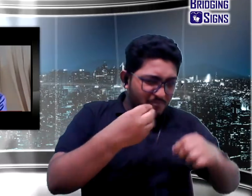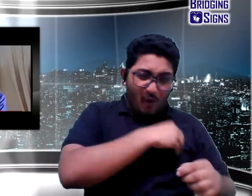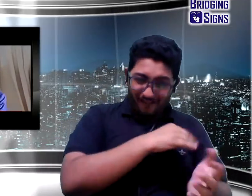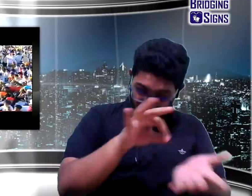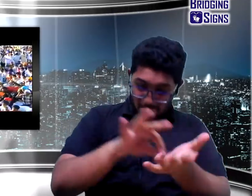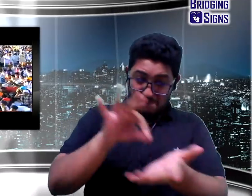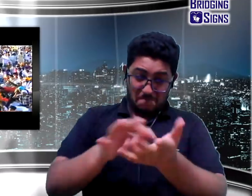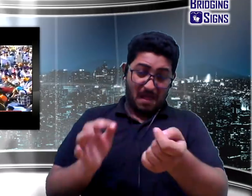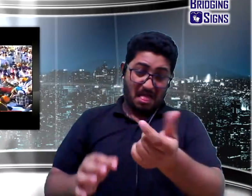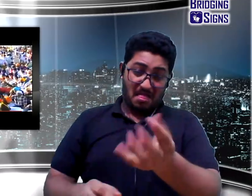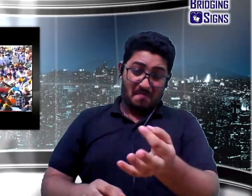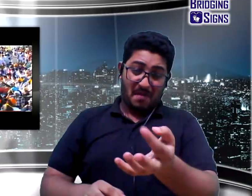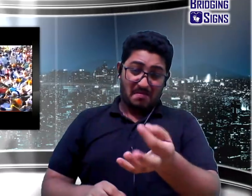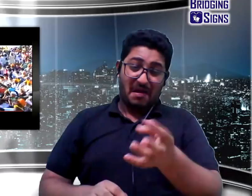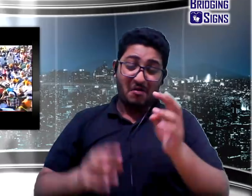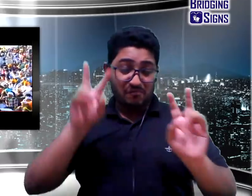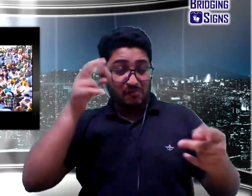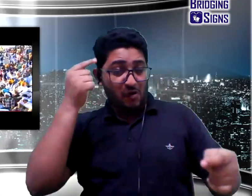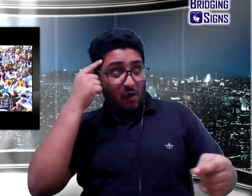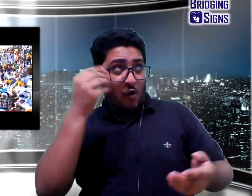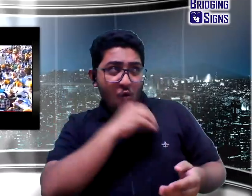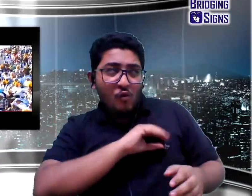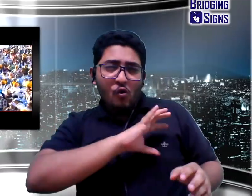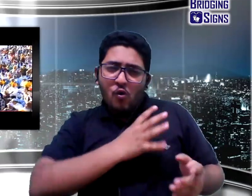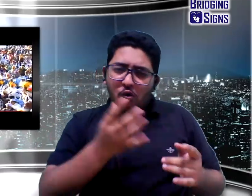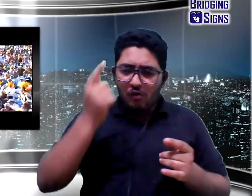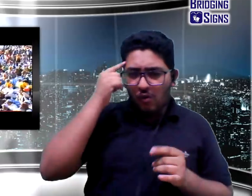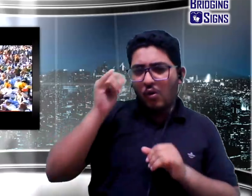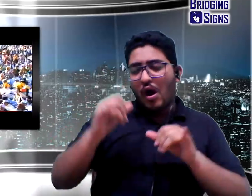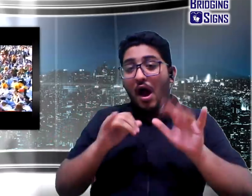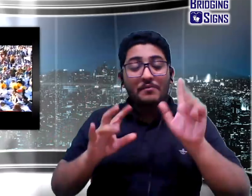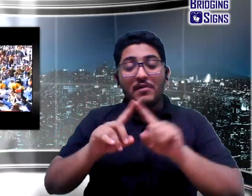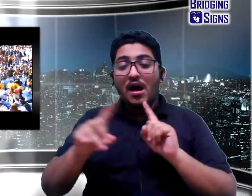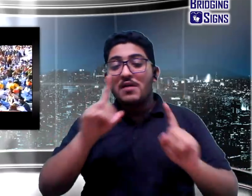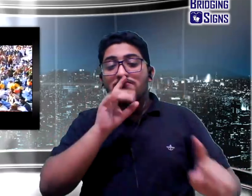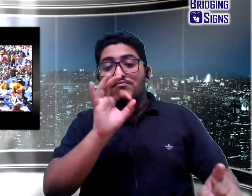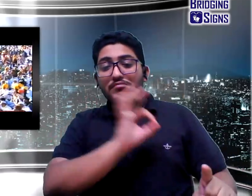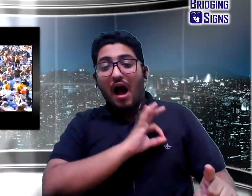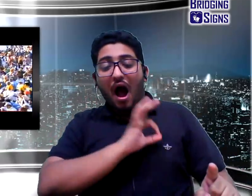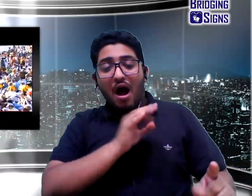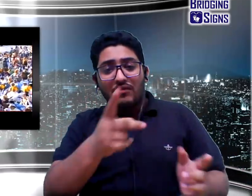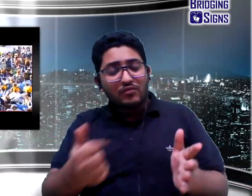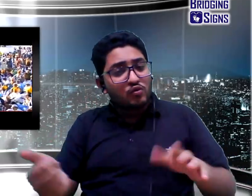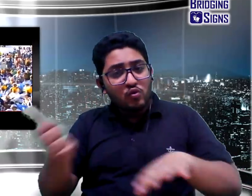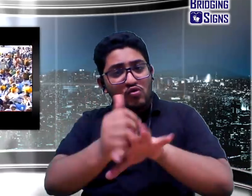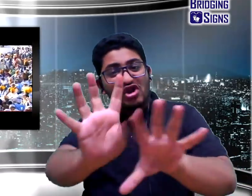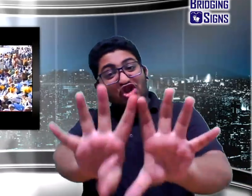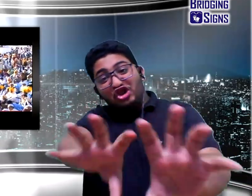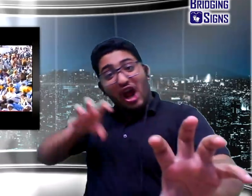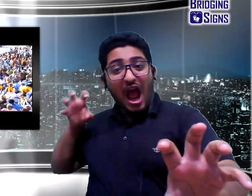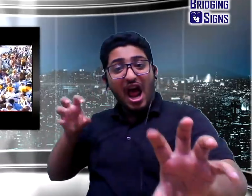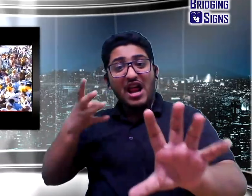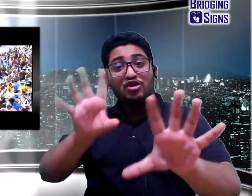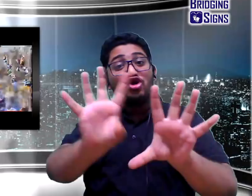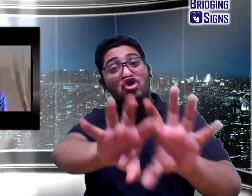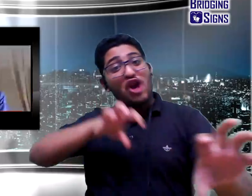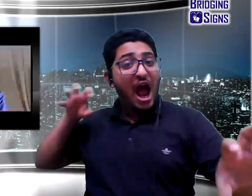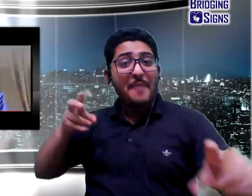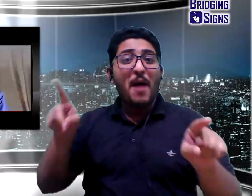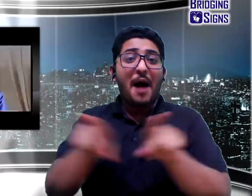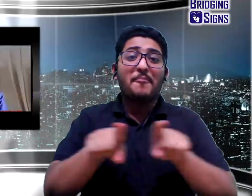ਦੇਖਦਾ ਰਿਹਾ, ਨਫਾ ਨੁਕਸਾਨ ਦੇਖਦਾ ਰਿਹਾ। ਲੇਕਿਨ ਇਹ ਪਹਿਲਾ ਵਜ਼ੀਰ ਆਜ਼ਮ ਹੈ ਸ਼ੇਰ, ਬੱਬਰ